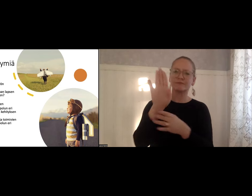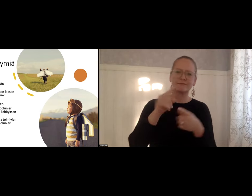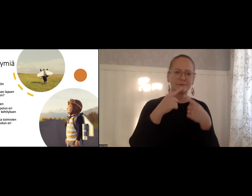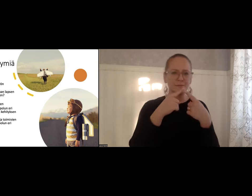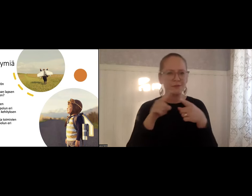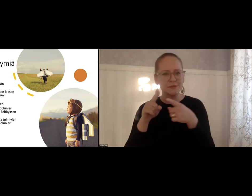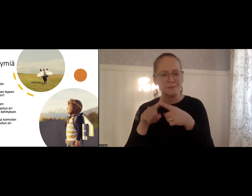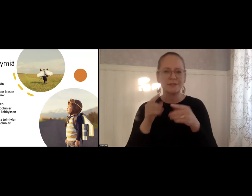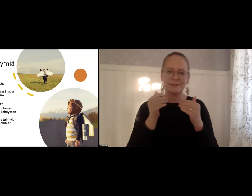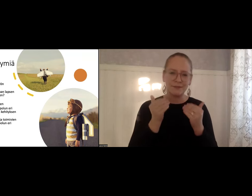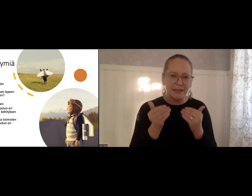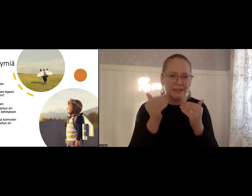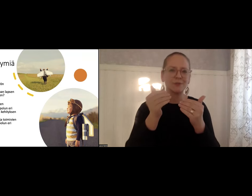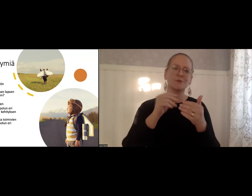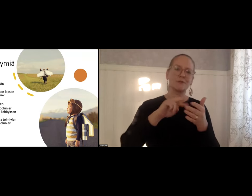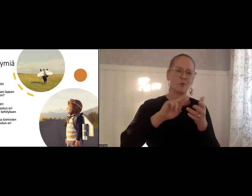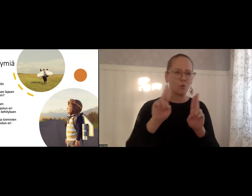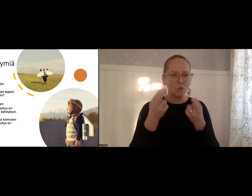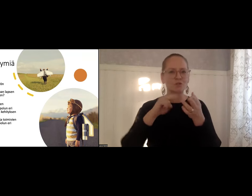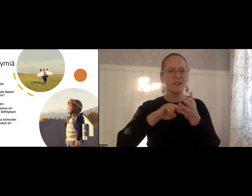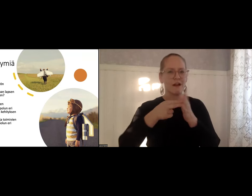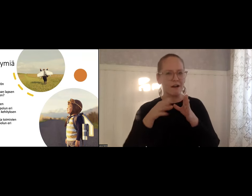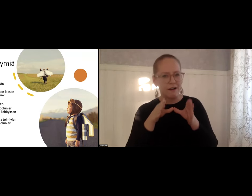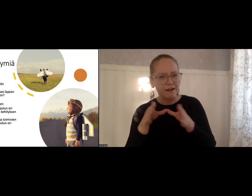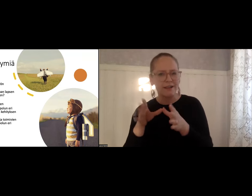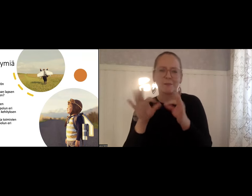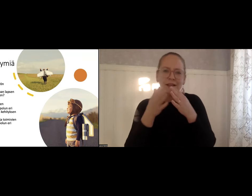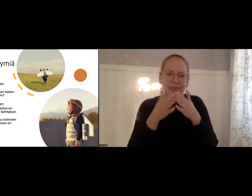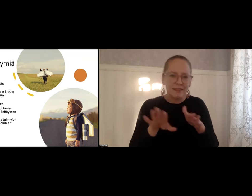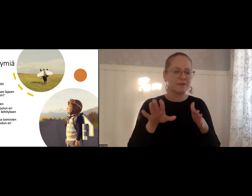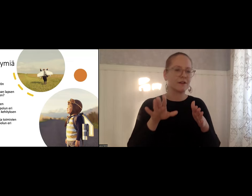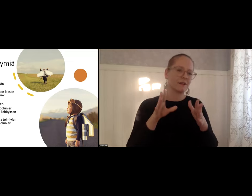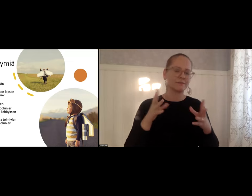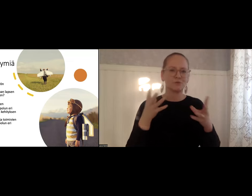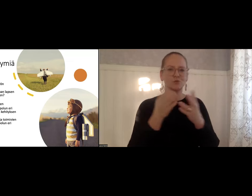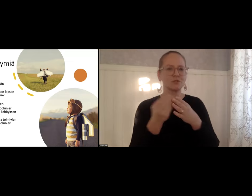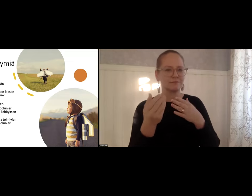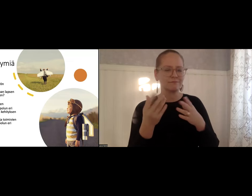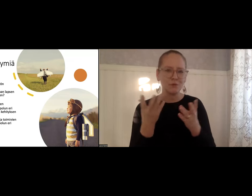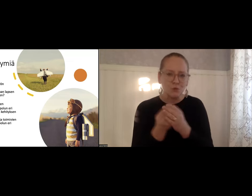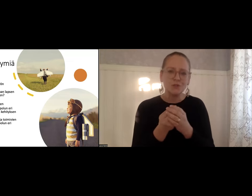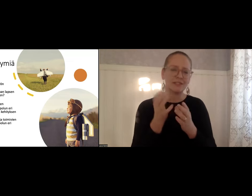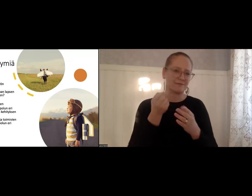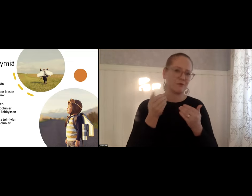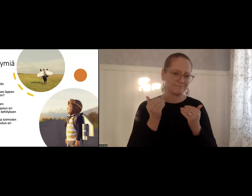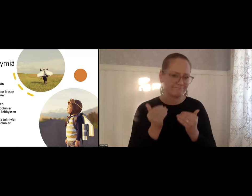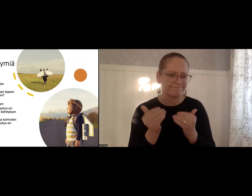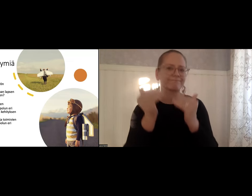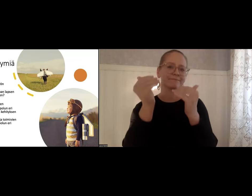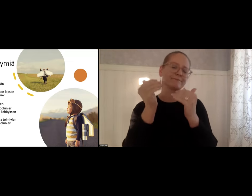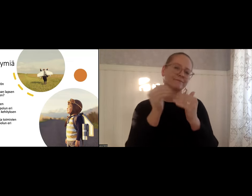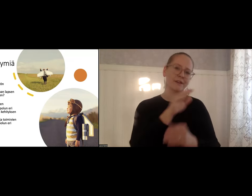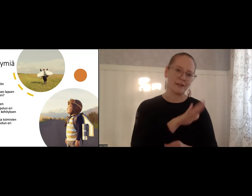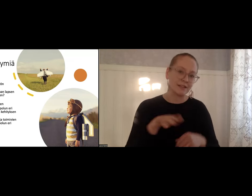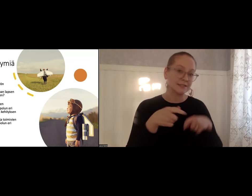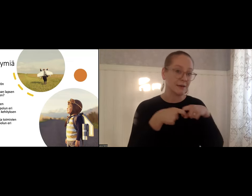Ja paljon on keskusteltu siitä, että mitä uusia hankkeita, mitä keinoja meillä tällä hetkellä olisi, tai mitkä